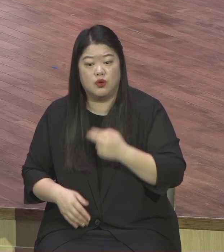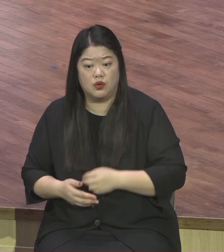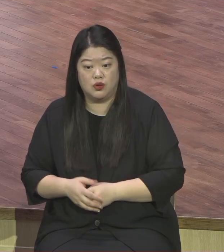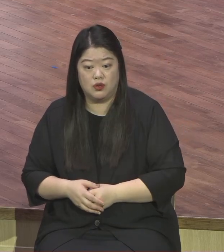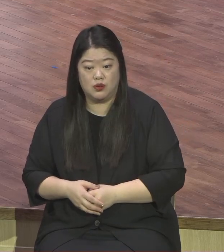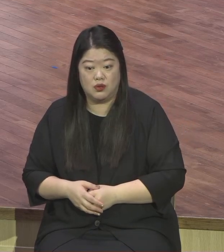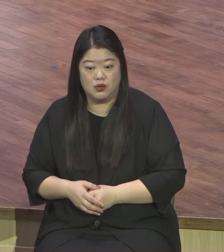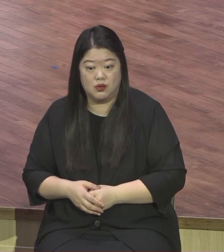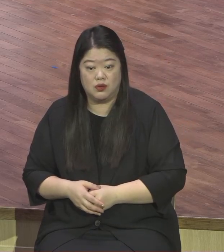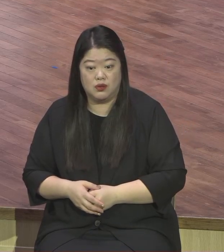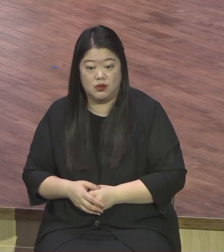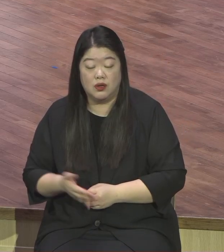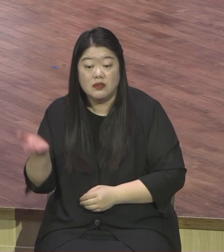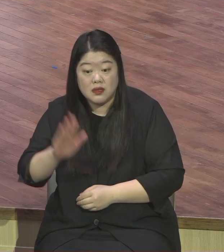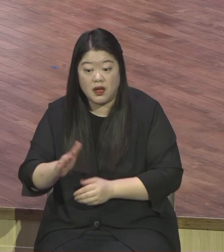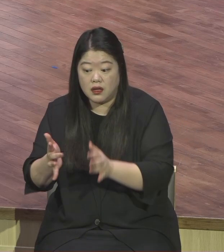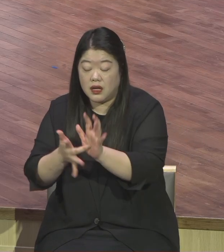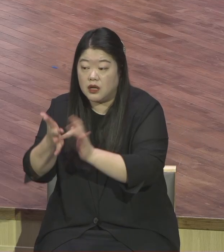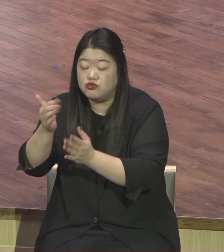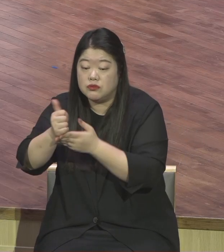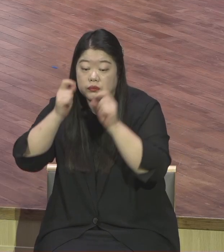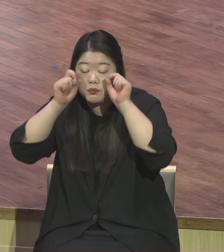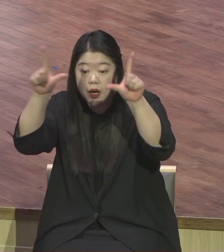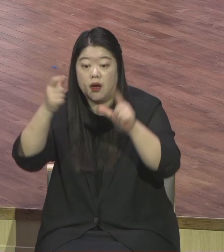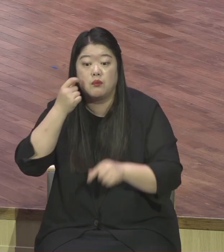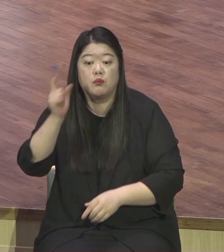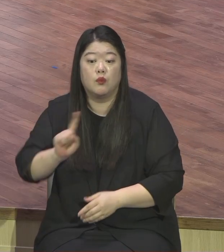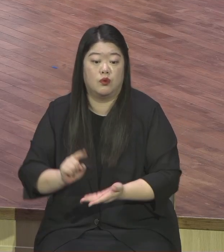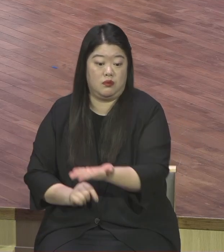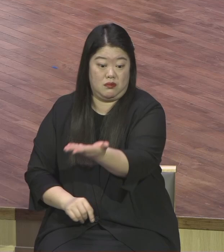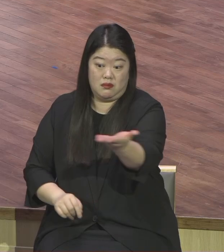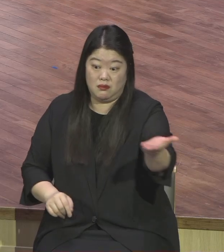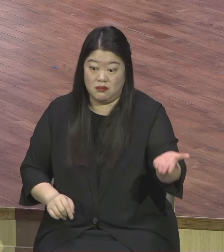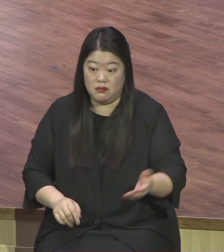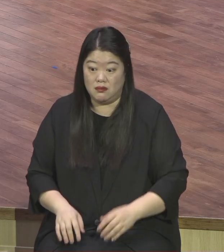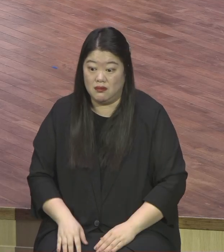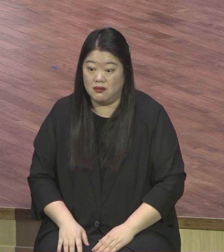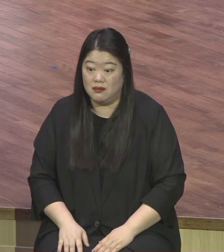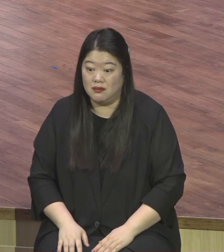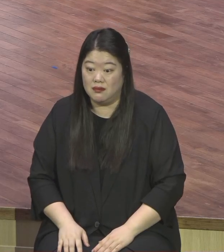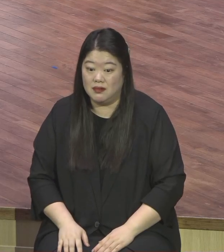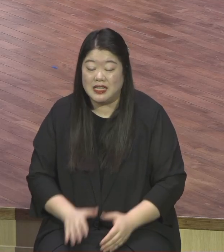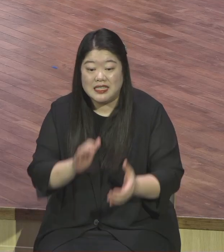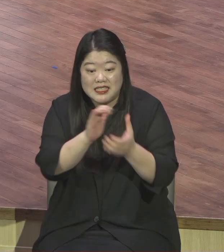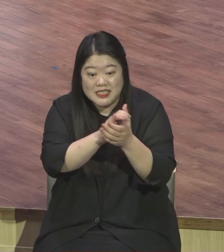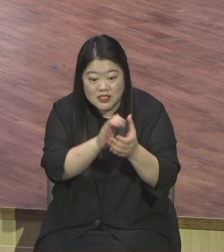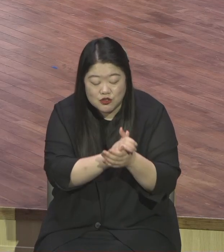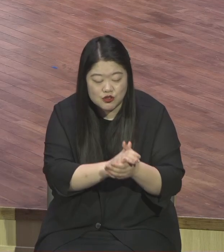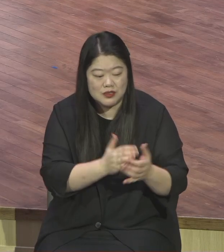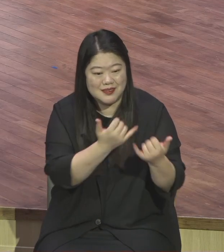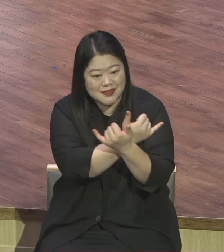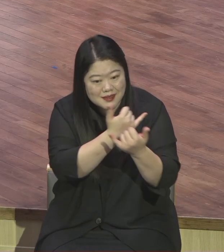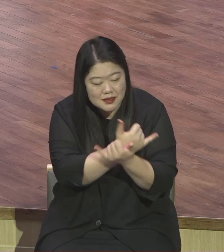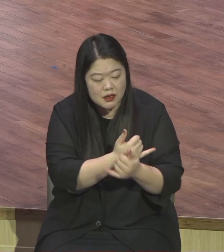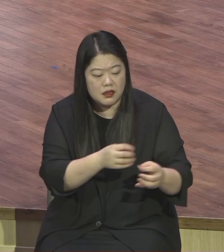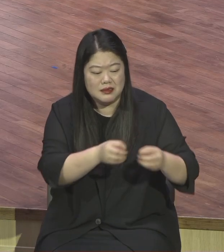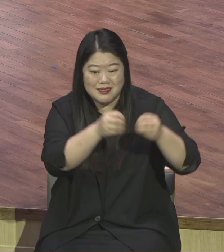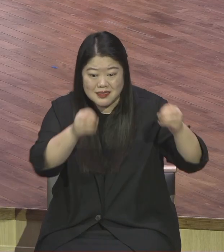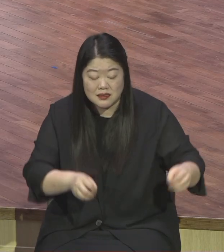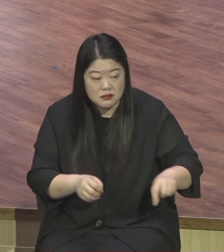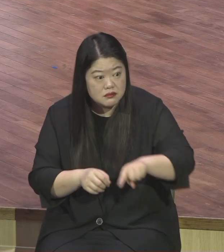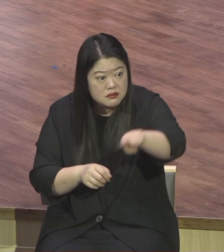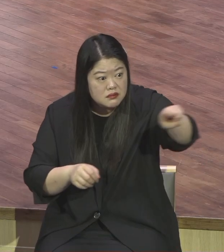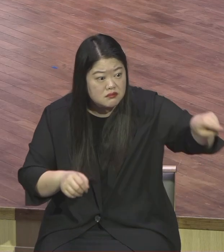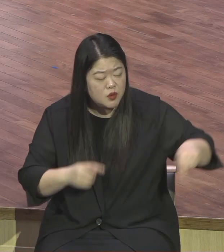모르는 말만 하니까. 여러분 친구들, 주위의 이웃들, 친척들, 나보다 훨씬